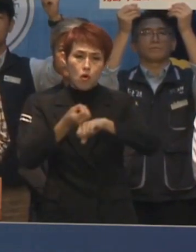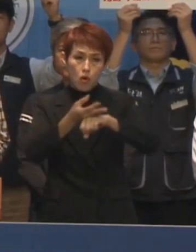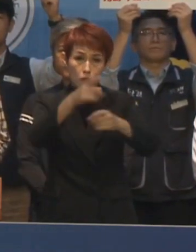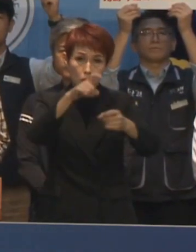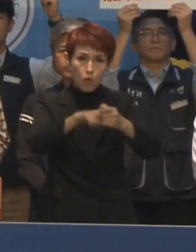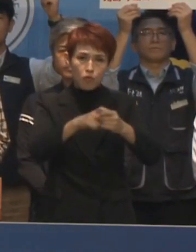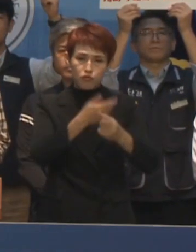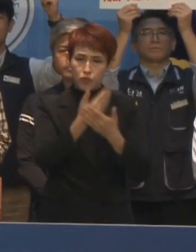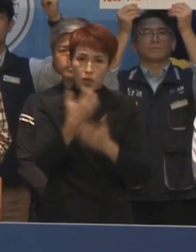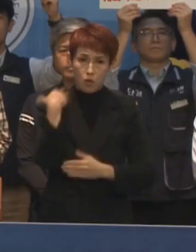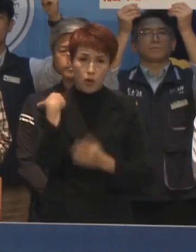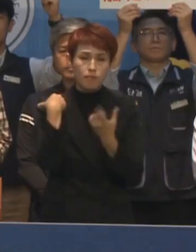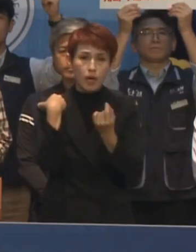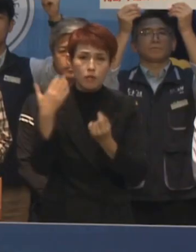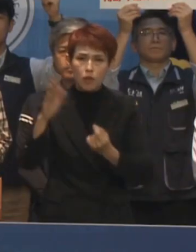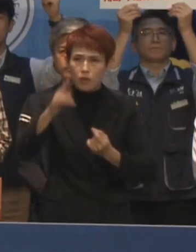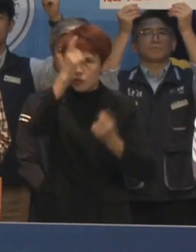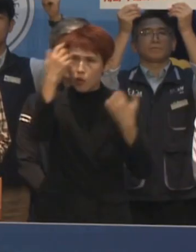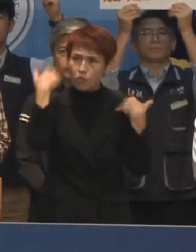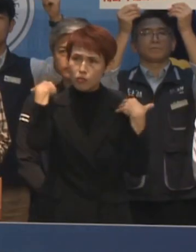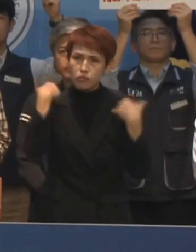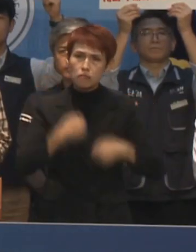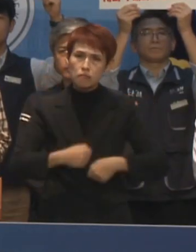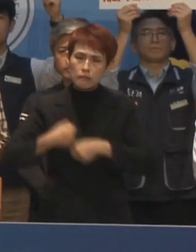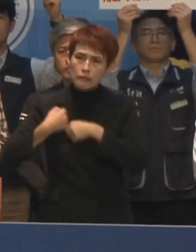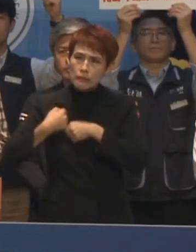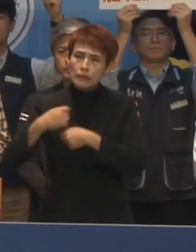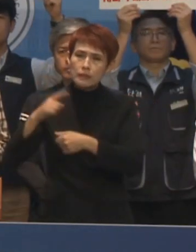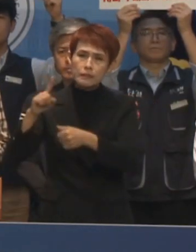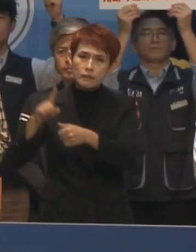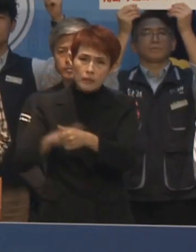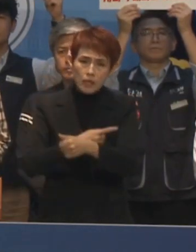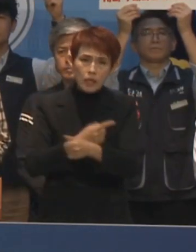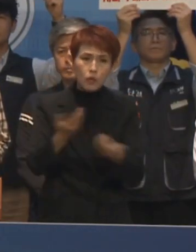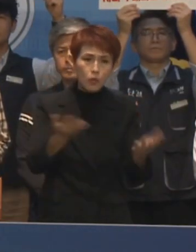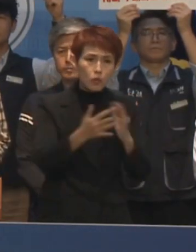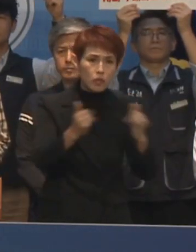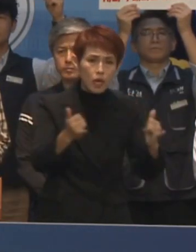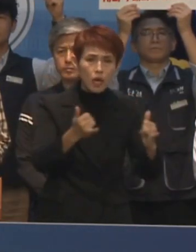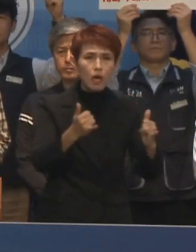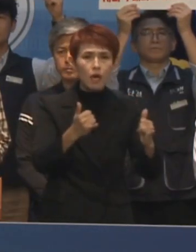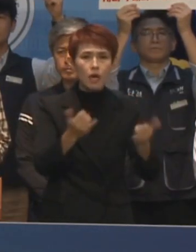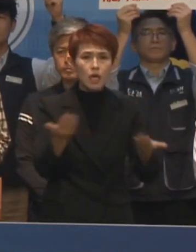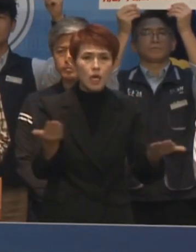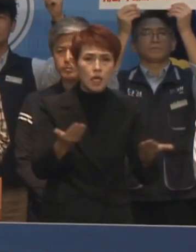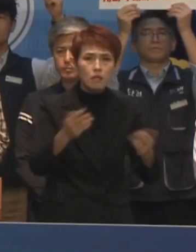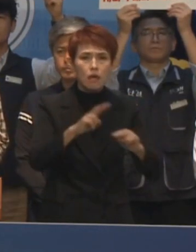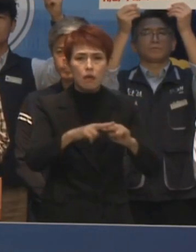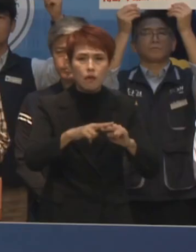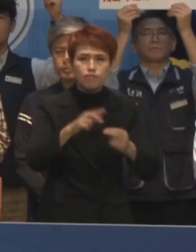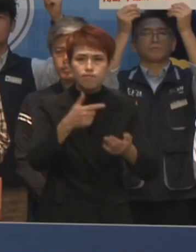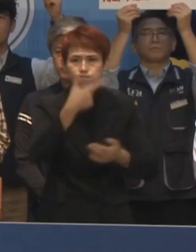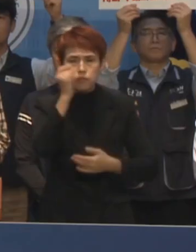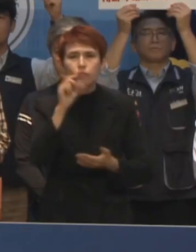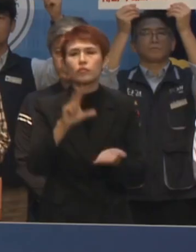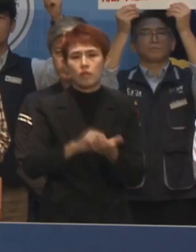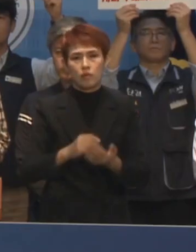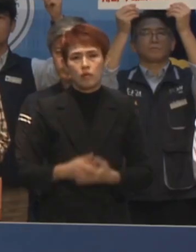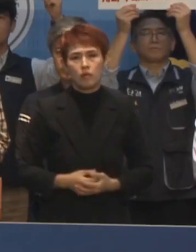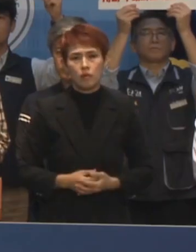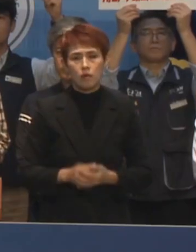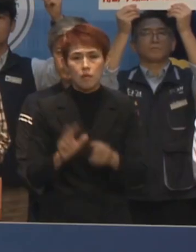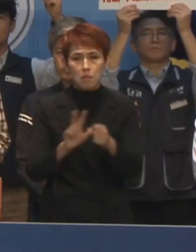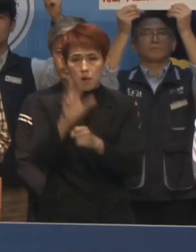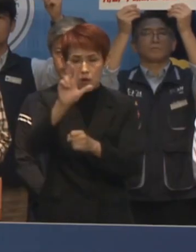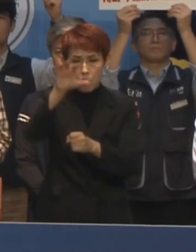있지만 지금은 정부의 미흡한 대책으로 인해 노동자들의 생존이 위협받고 있는 상황입니다.